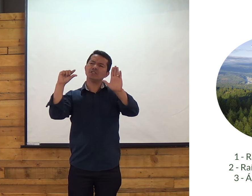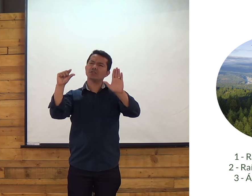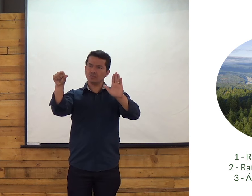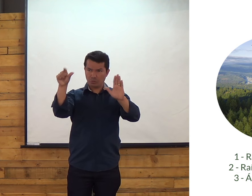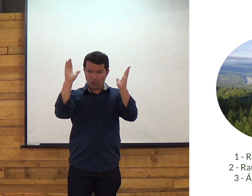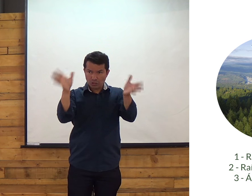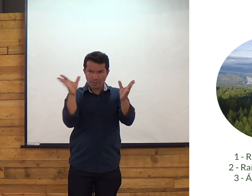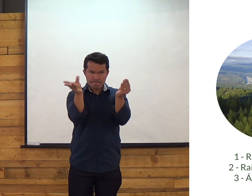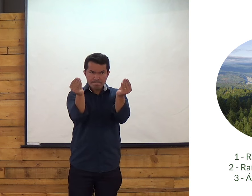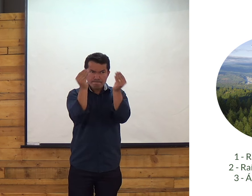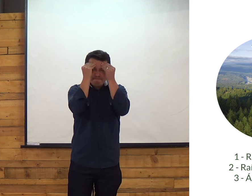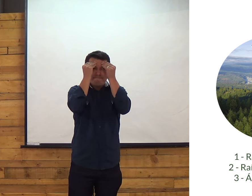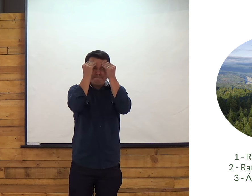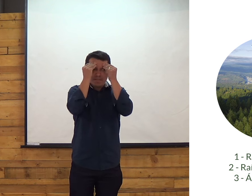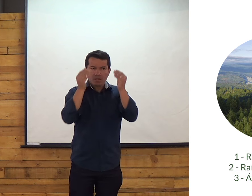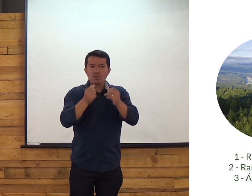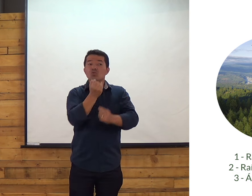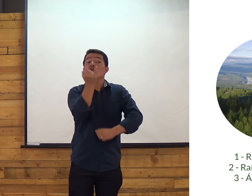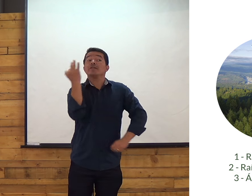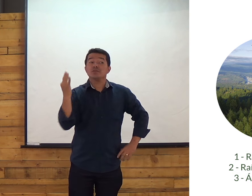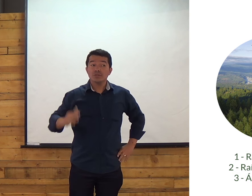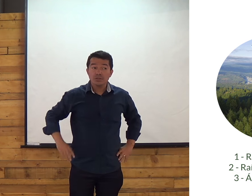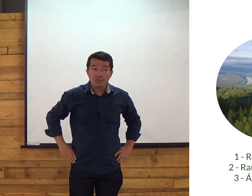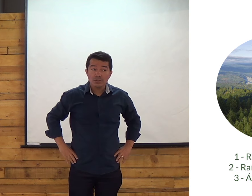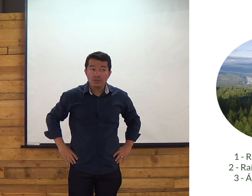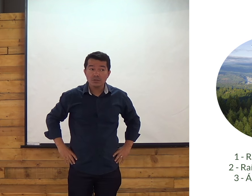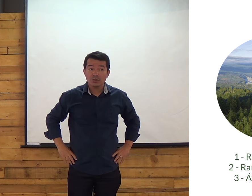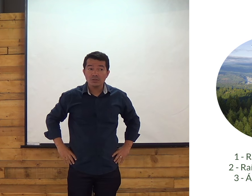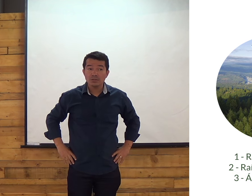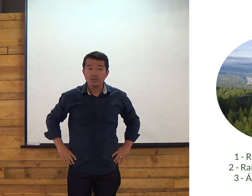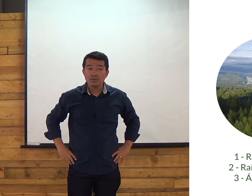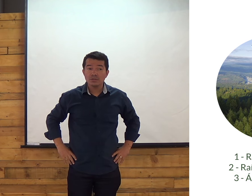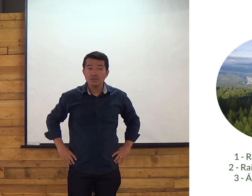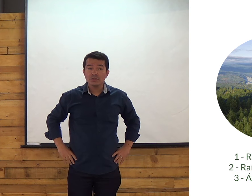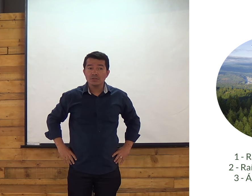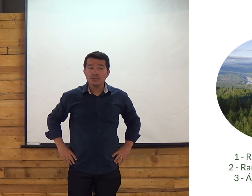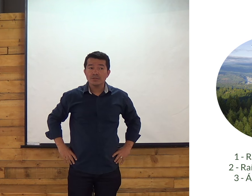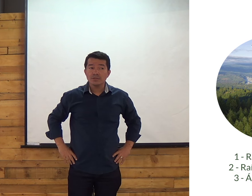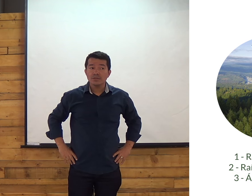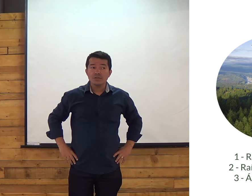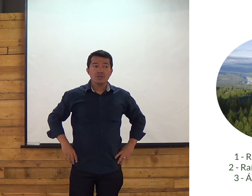a Deus. Mas você já memorizou algum versículo? Quantos?